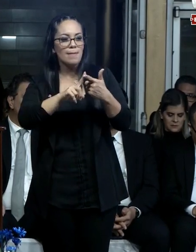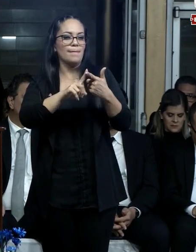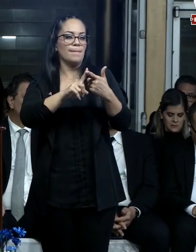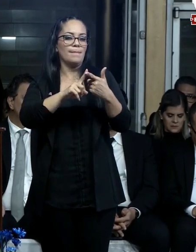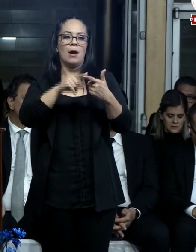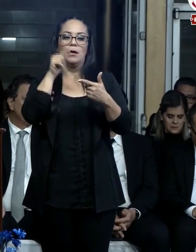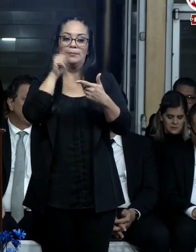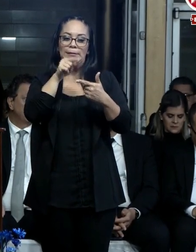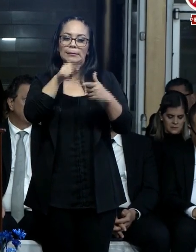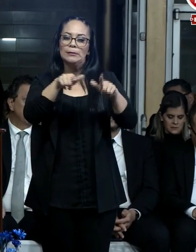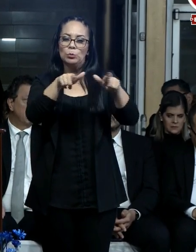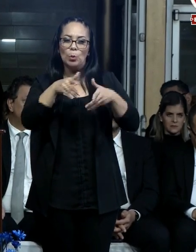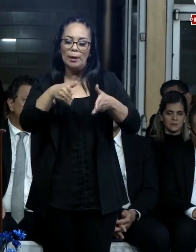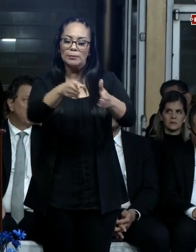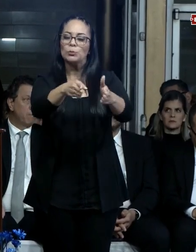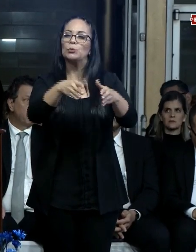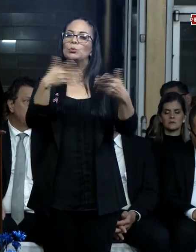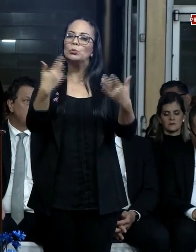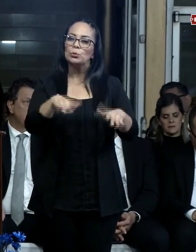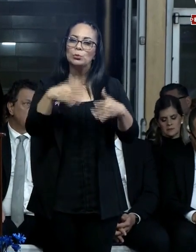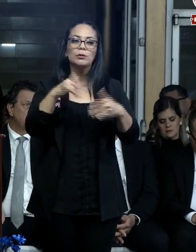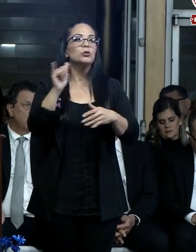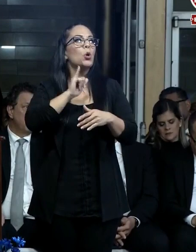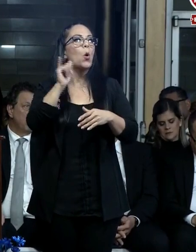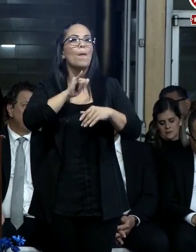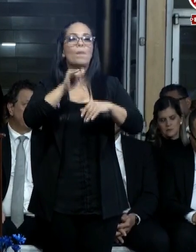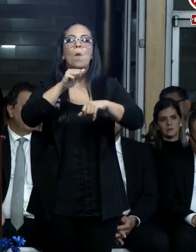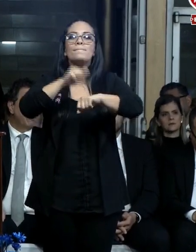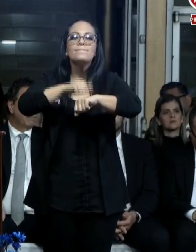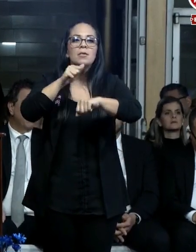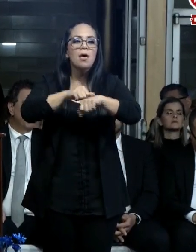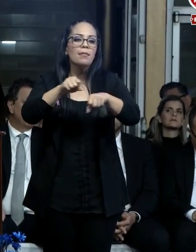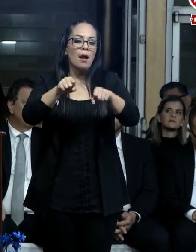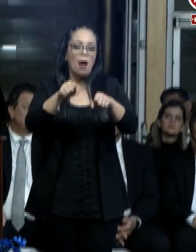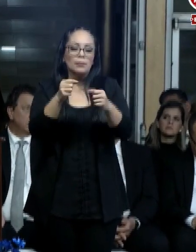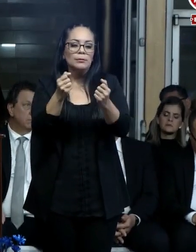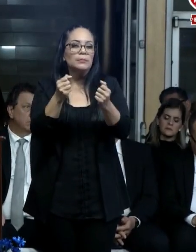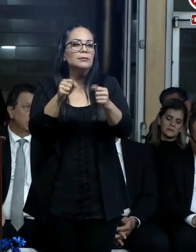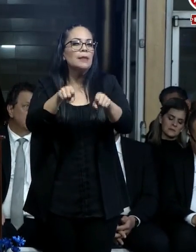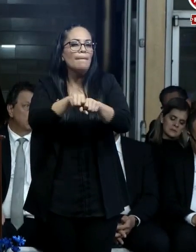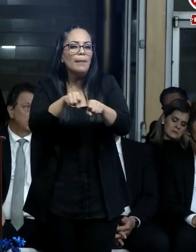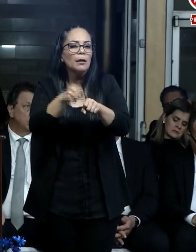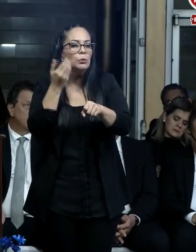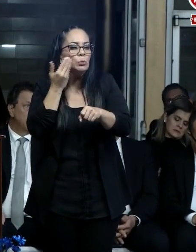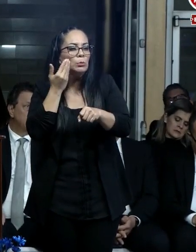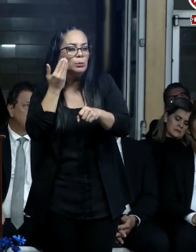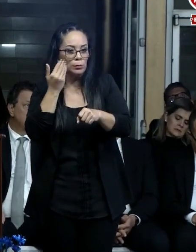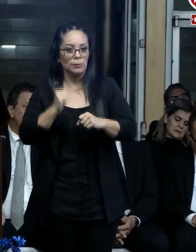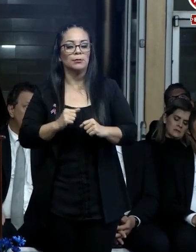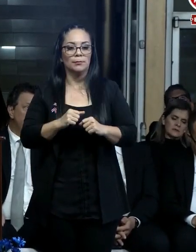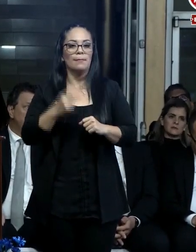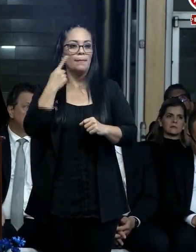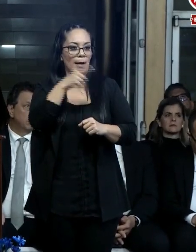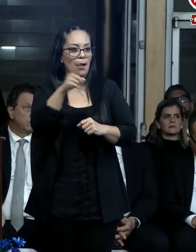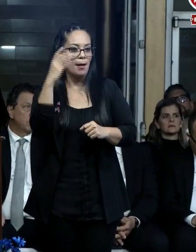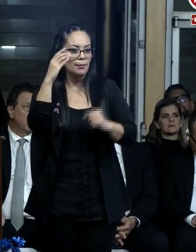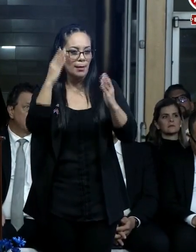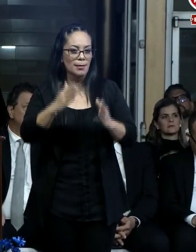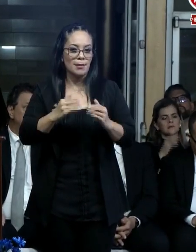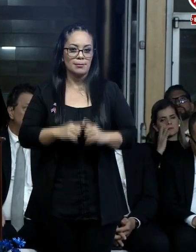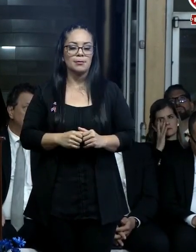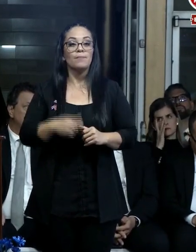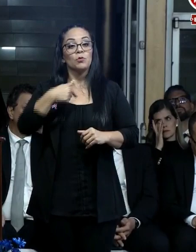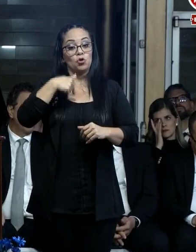una piedra en el zapato de los cartagineses, y comprometo hoy